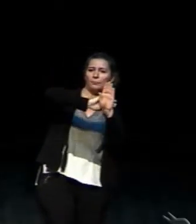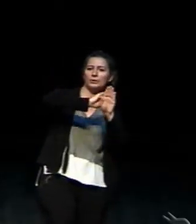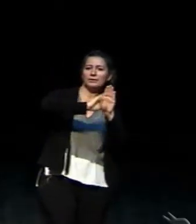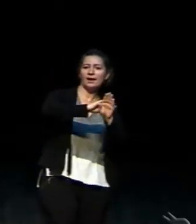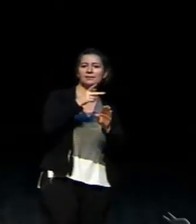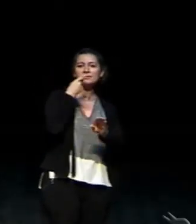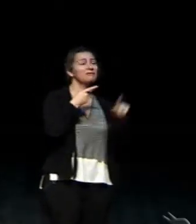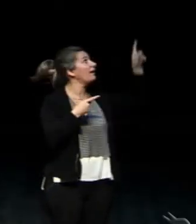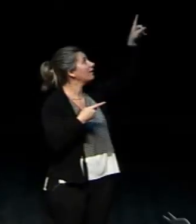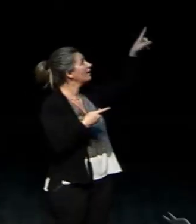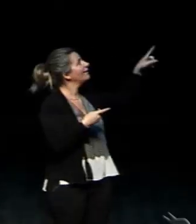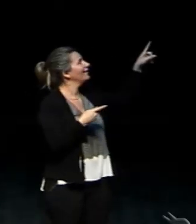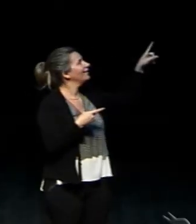surdo não ouve nada, então